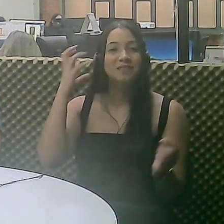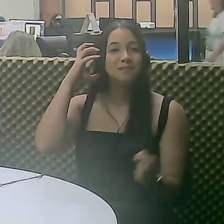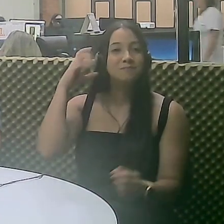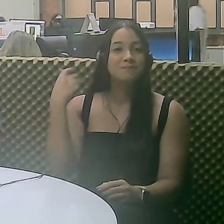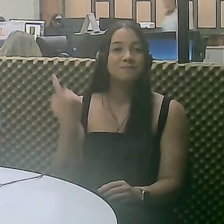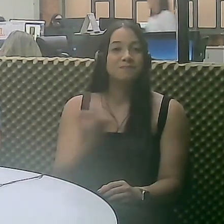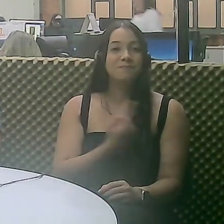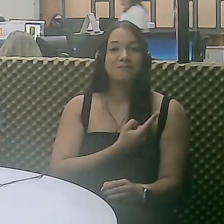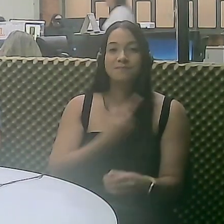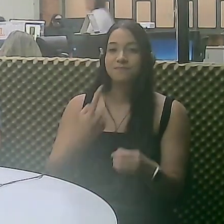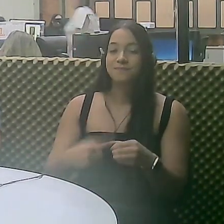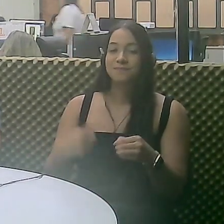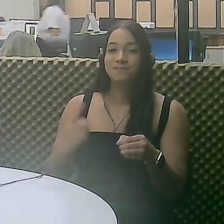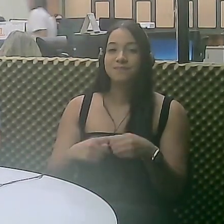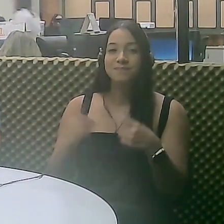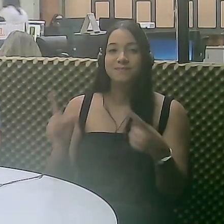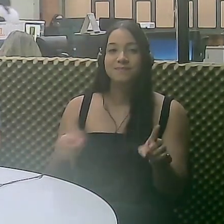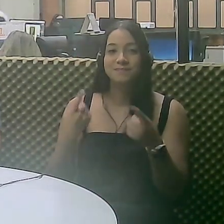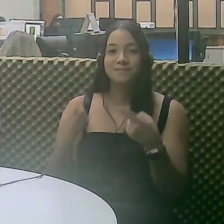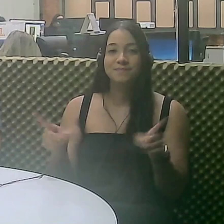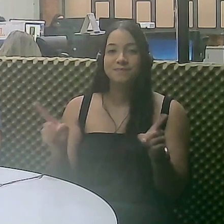Rádio Nossa Cidade.